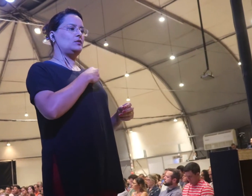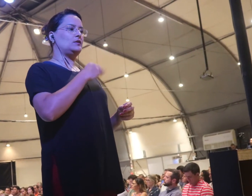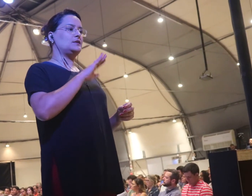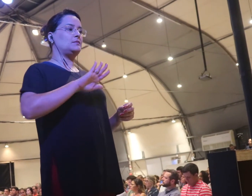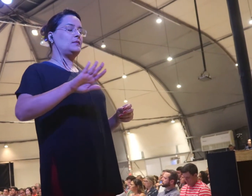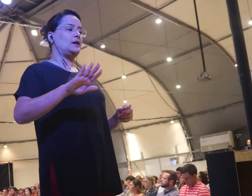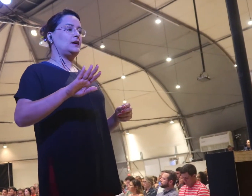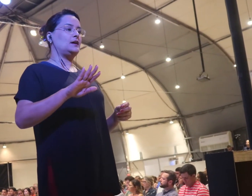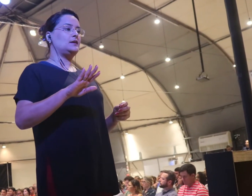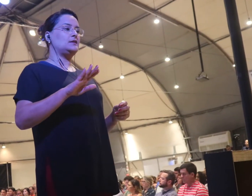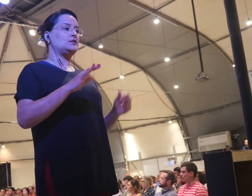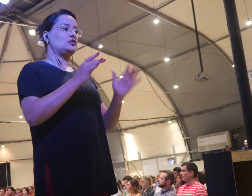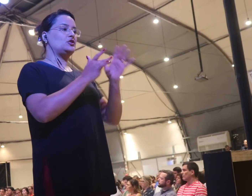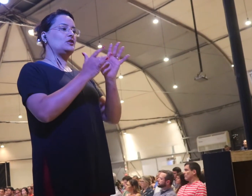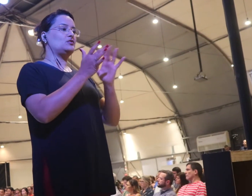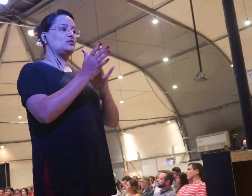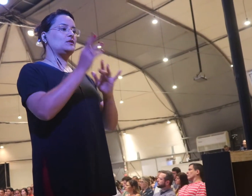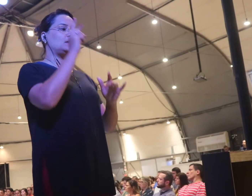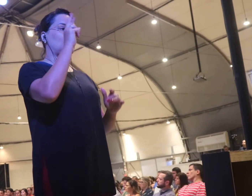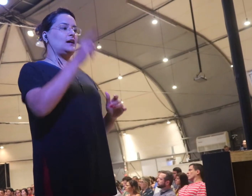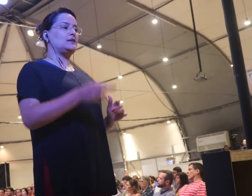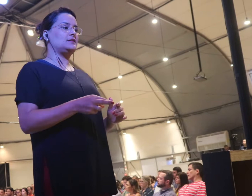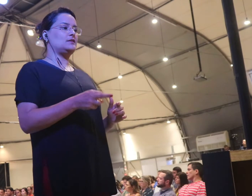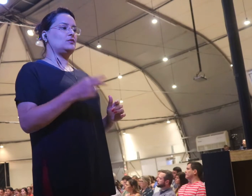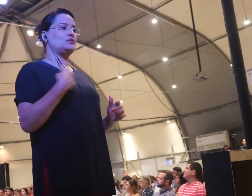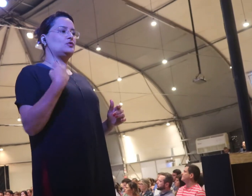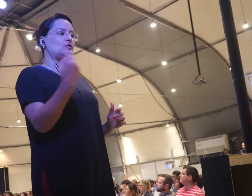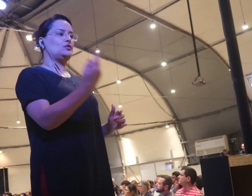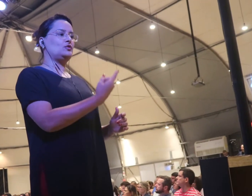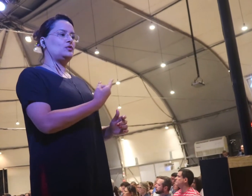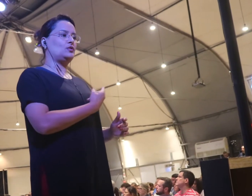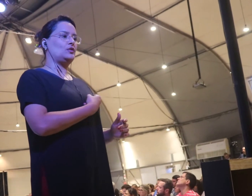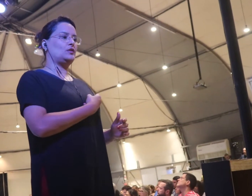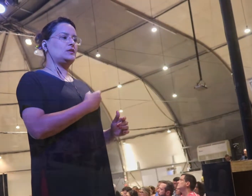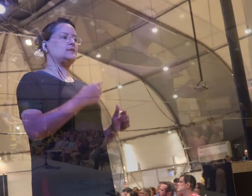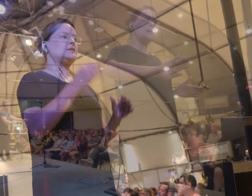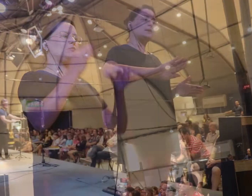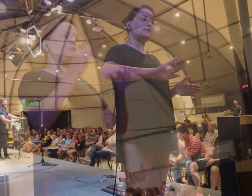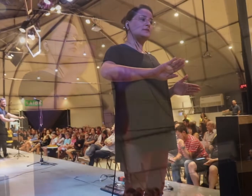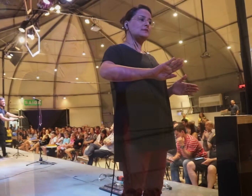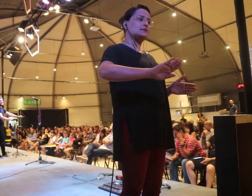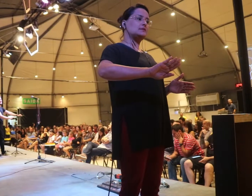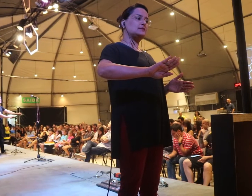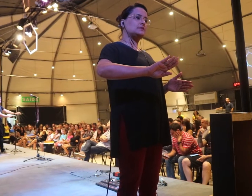como justo. Jesus é a razão disso. Essa é a doutrina da justificação.